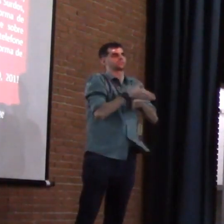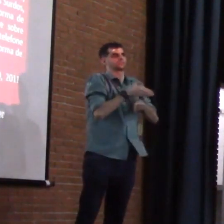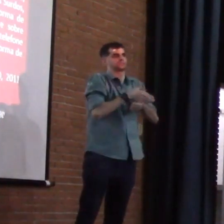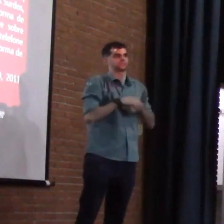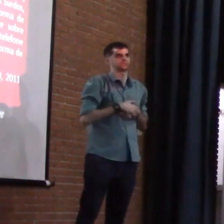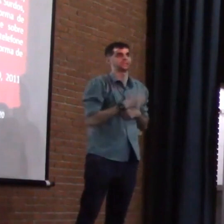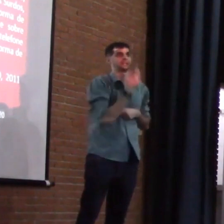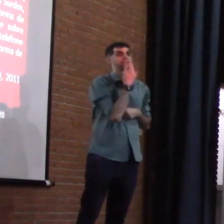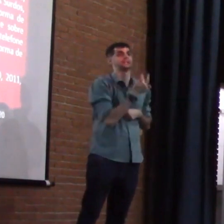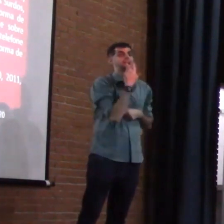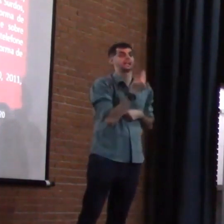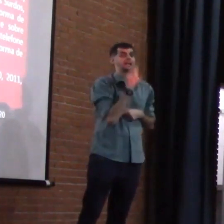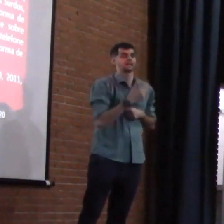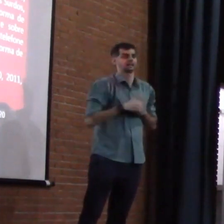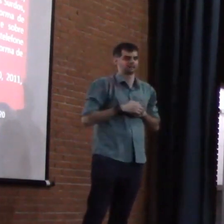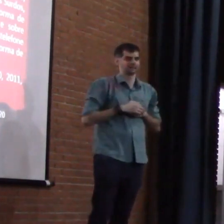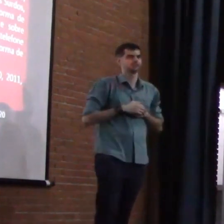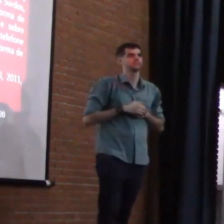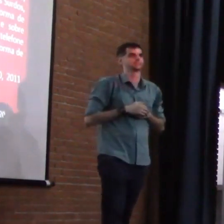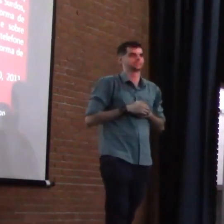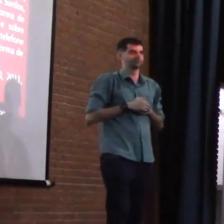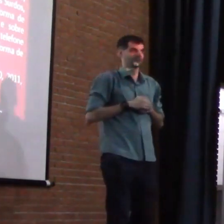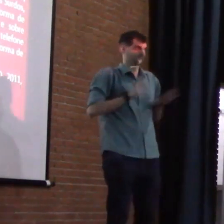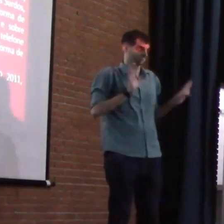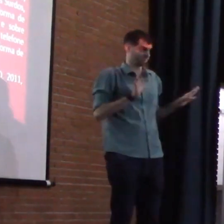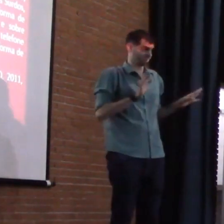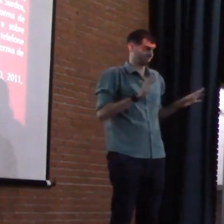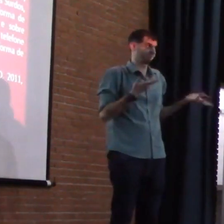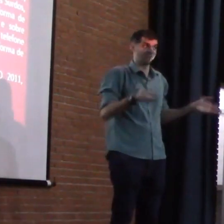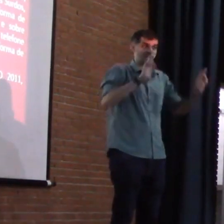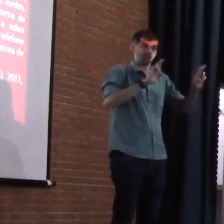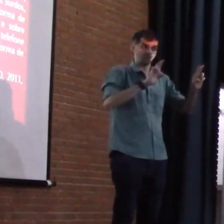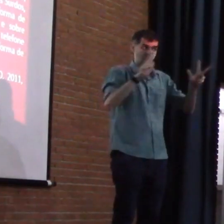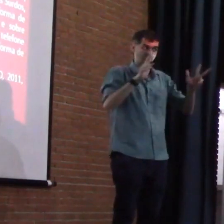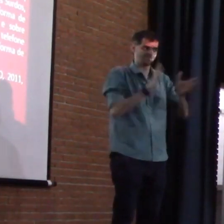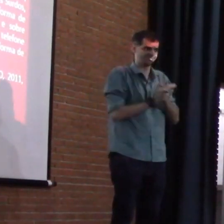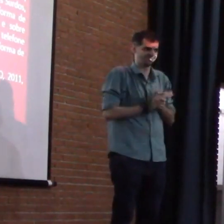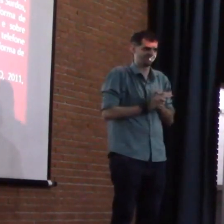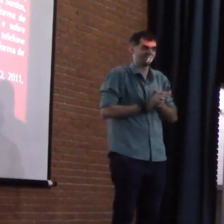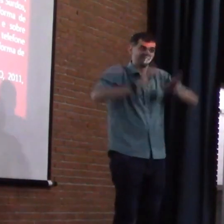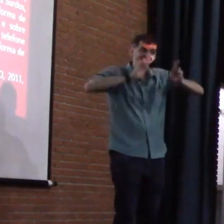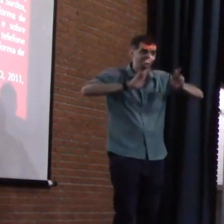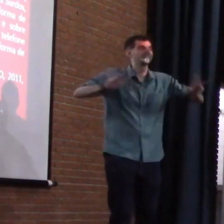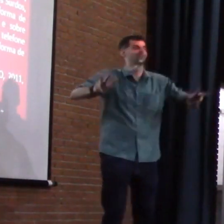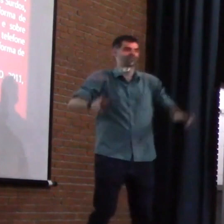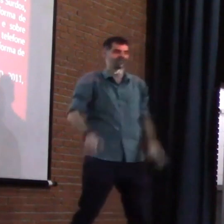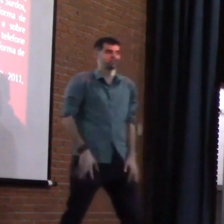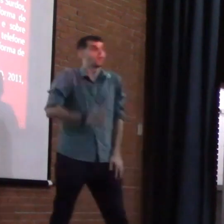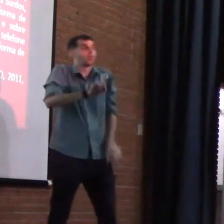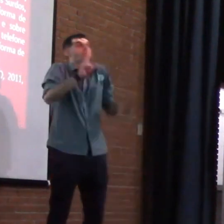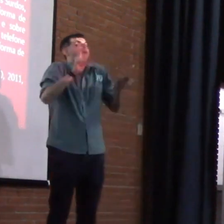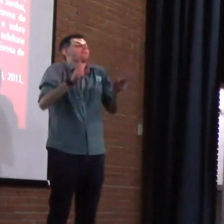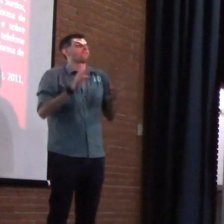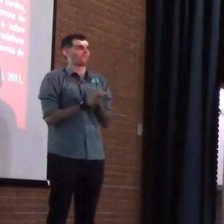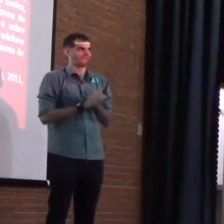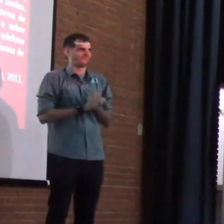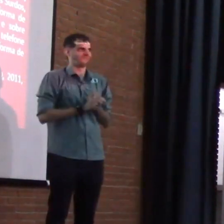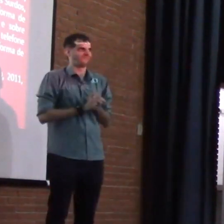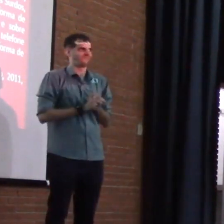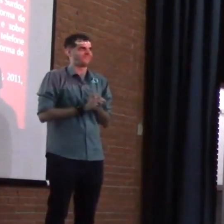ali para dar acesso à língua. Apenas, é diferente. A acessibilidade e o acesso à língua